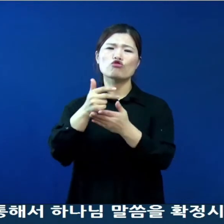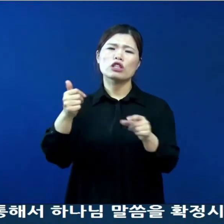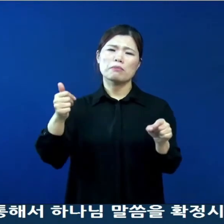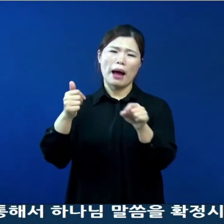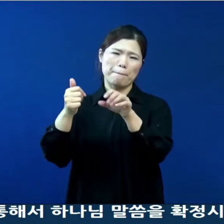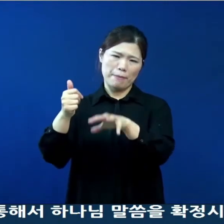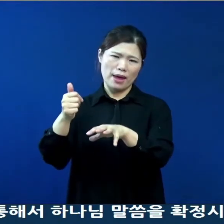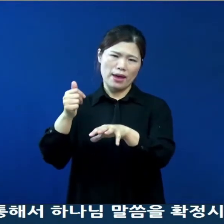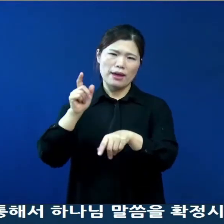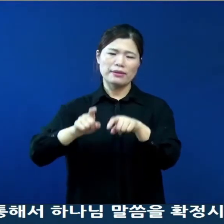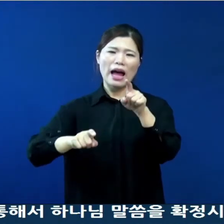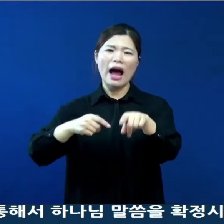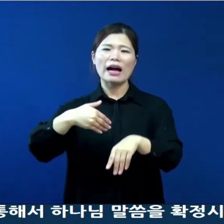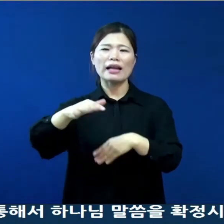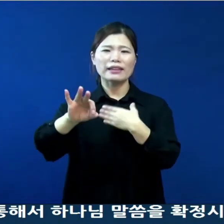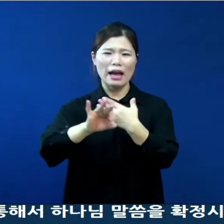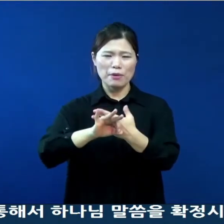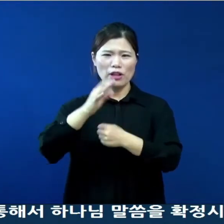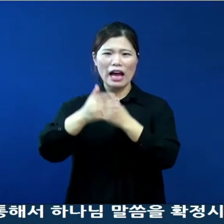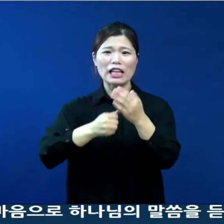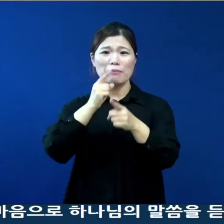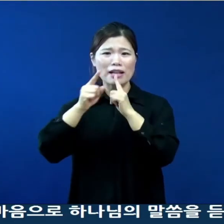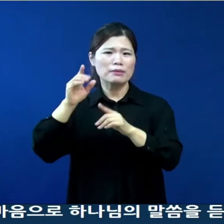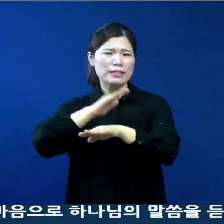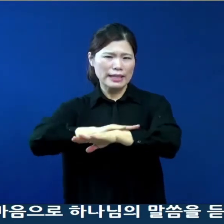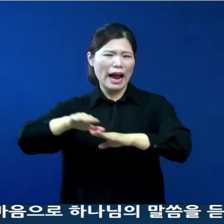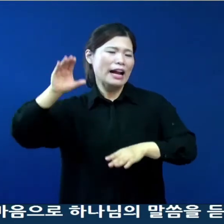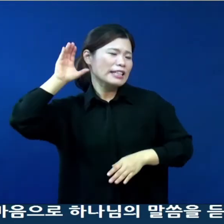말씀을 들을 수가 있는 것입니다. 세 번째입니다.